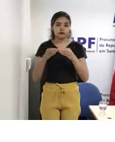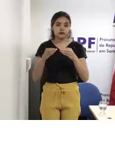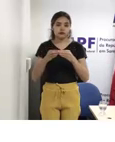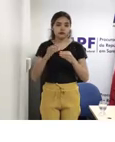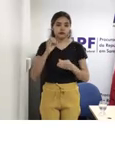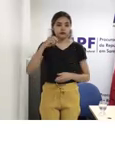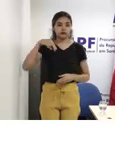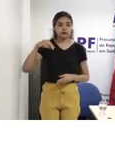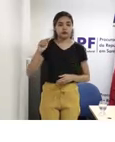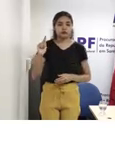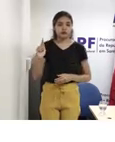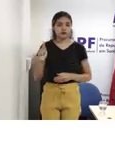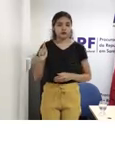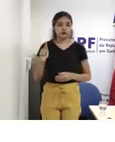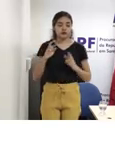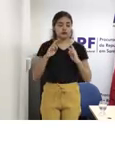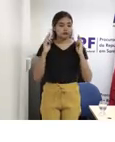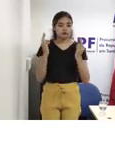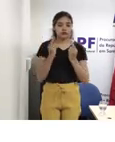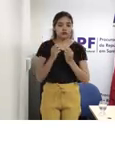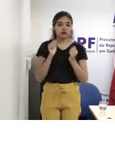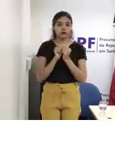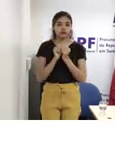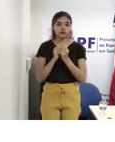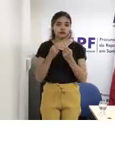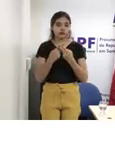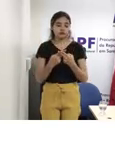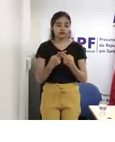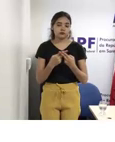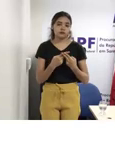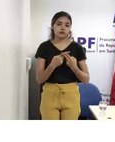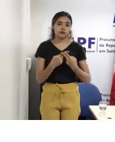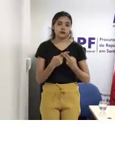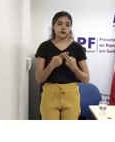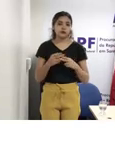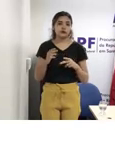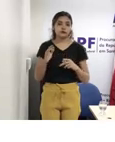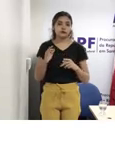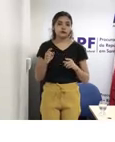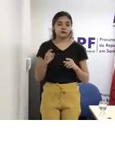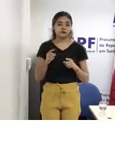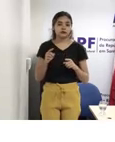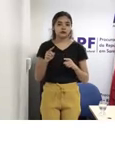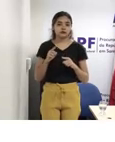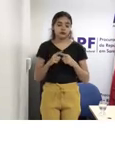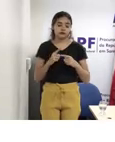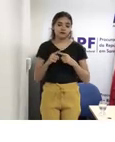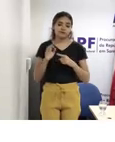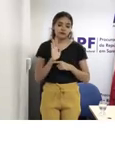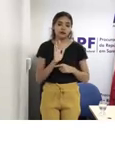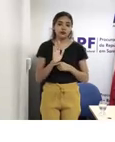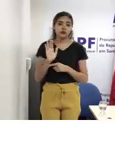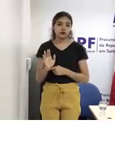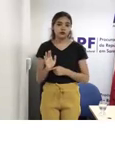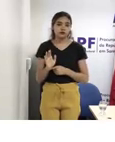tá aqui mas o MOV O fopa que são co organizadores desse evento evidentemente são parceiros do Ministério Público Federal nessa iniciativa e o